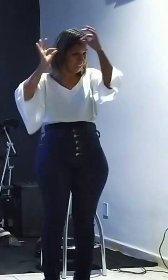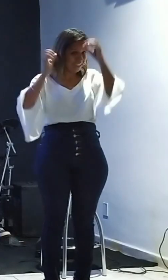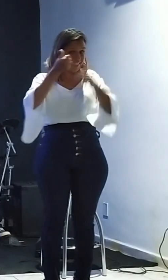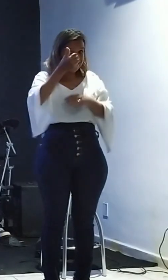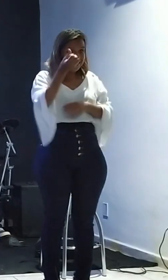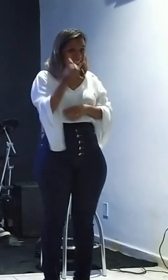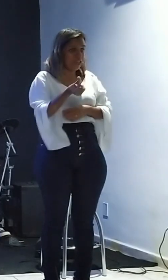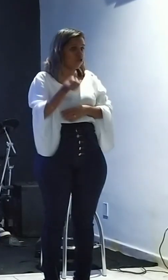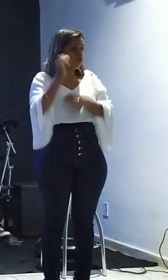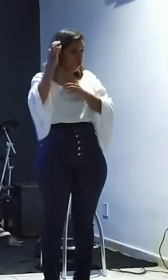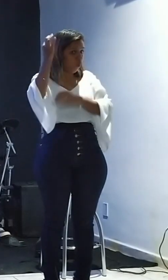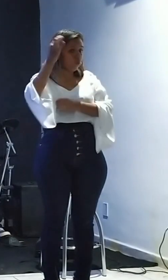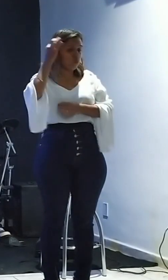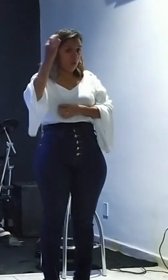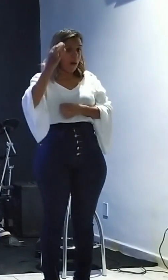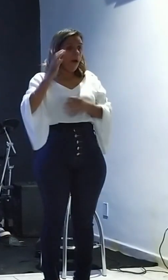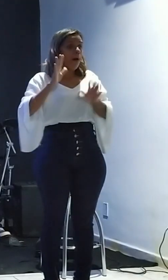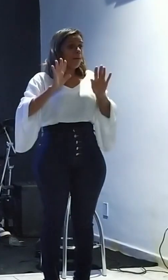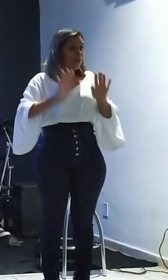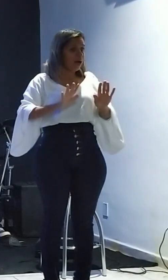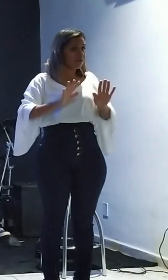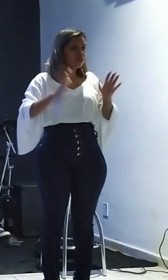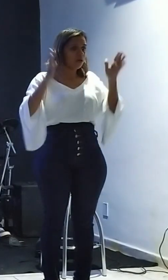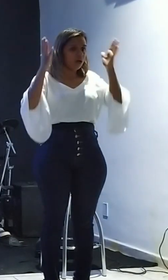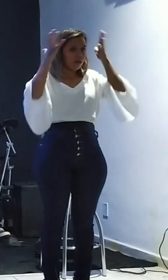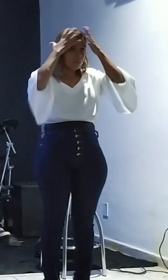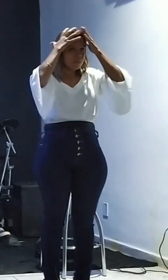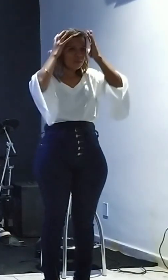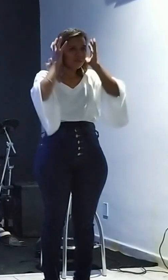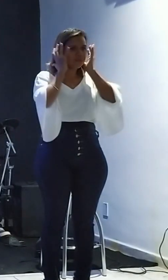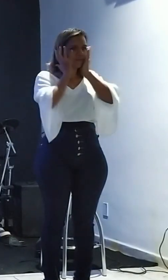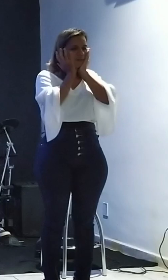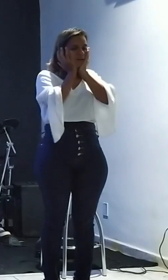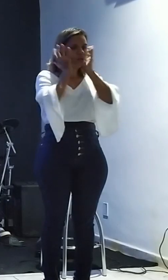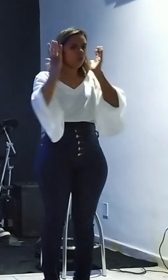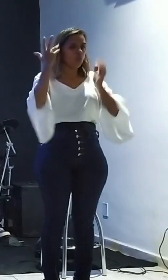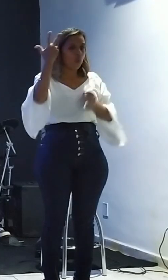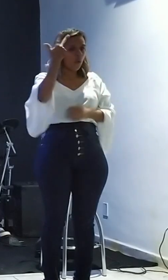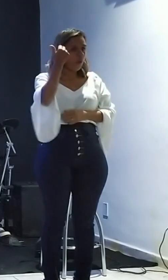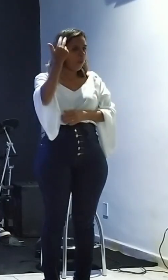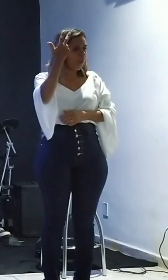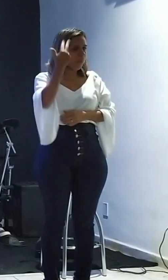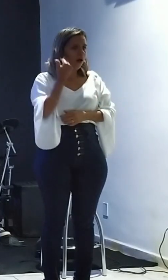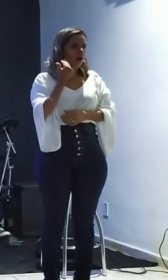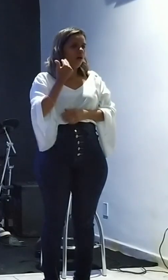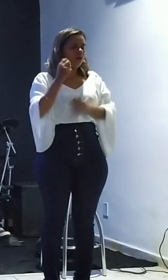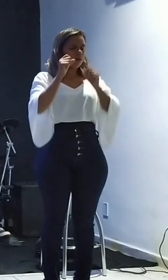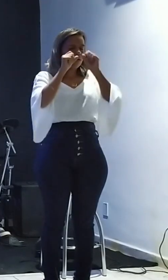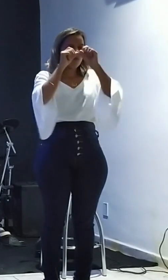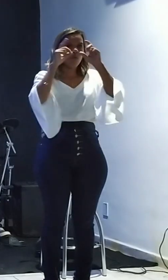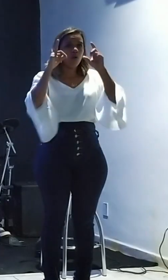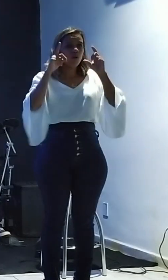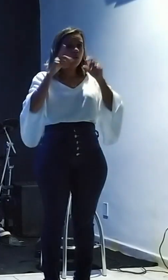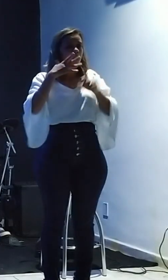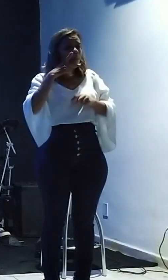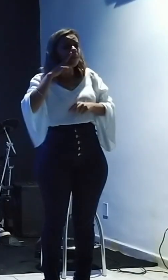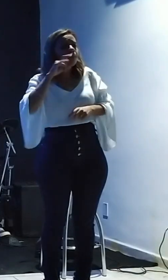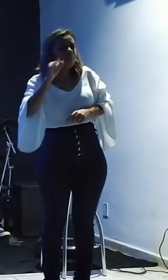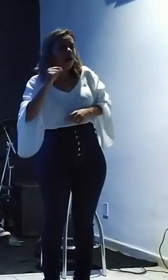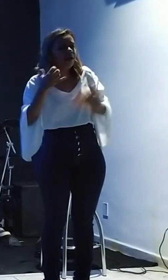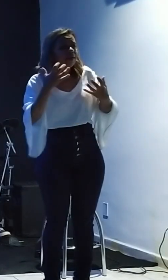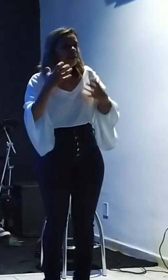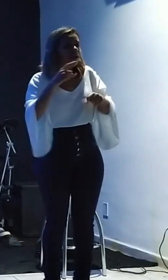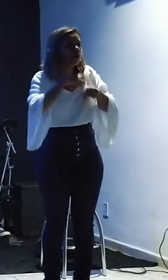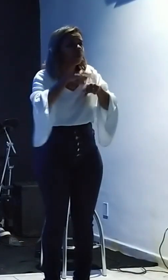sido o acidente, mas a cabeça dele tinha voltado totalmente ao normal, irmão. E ele acordou, me chamou e falou, pai, quero